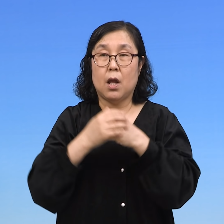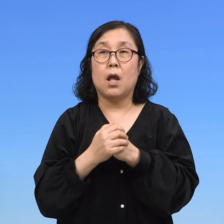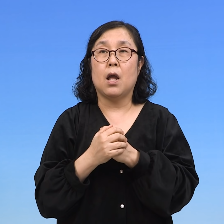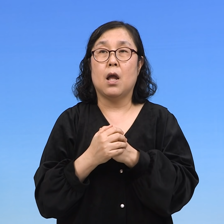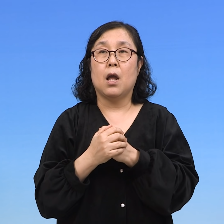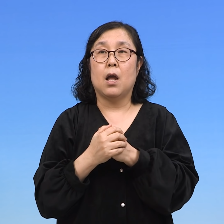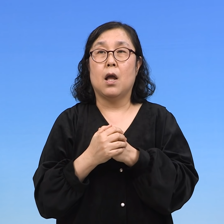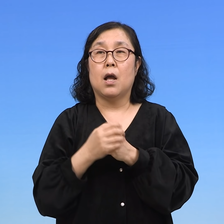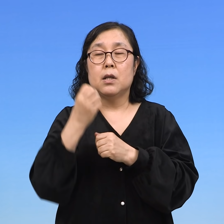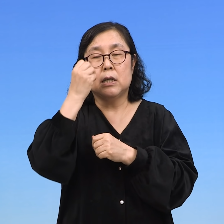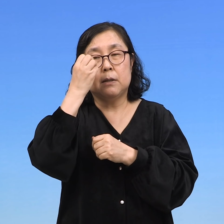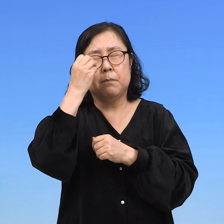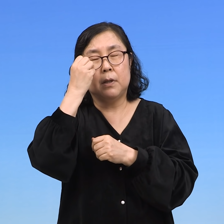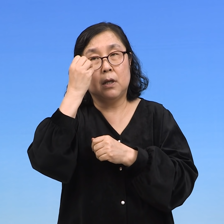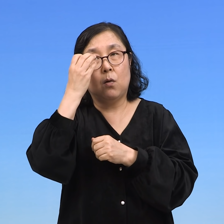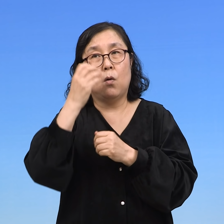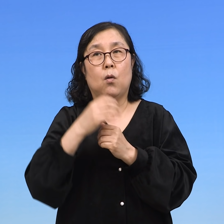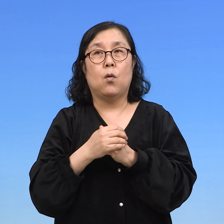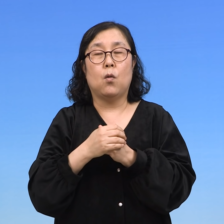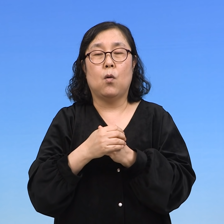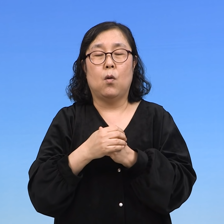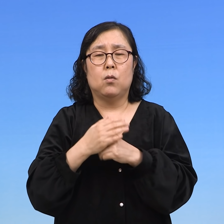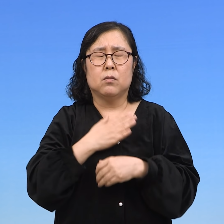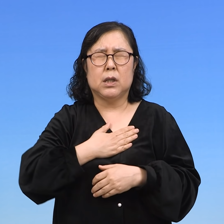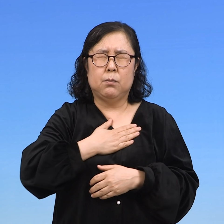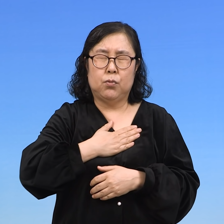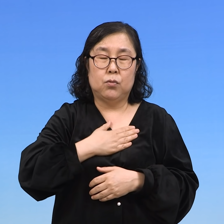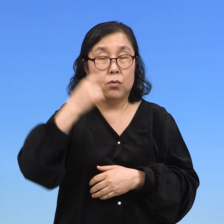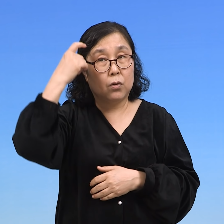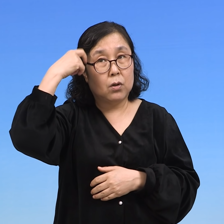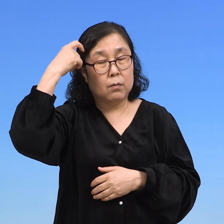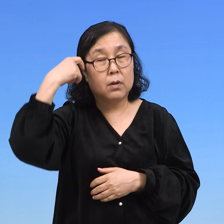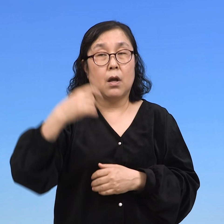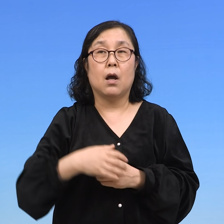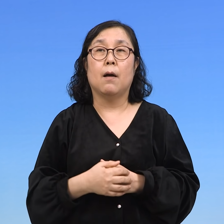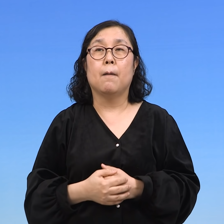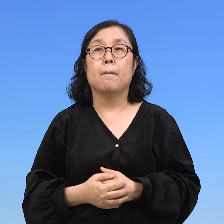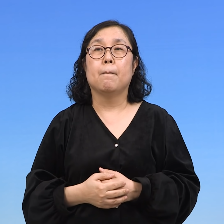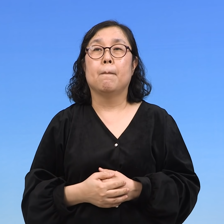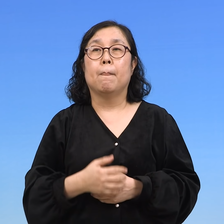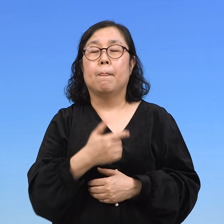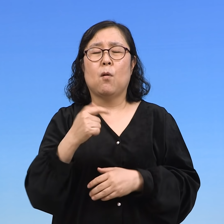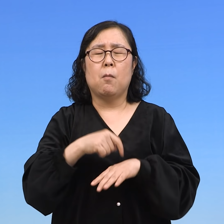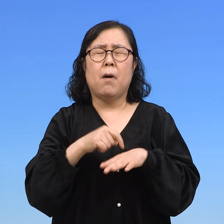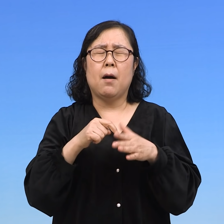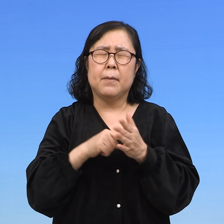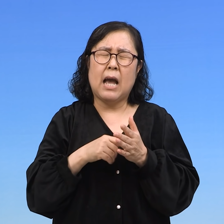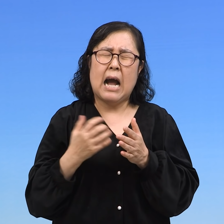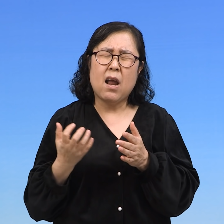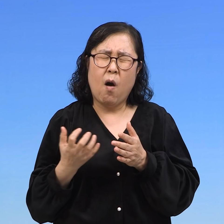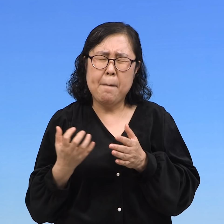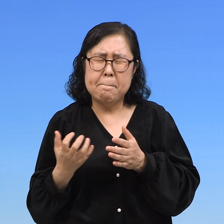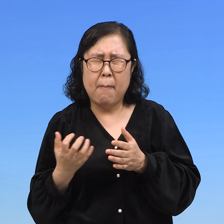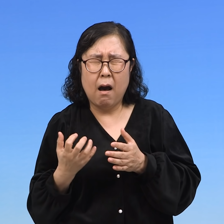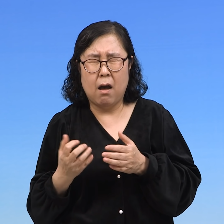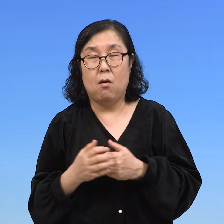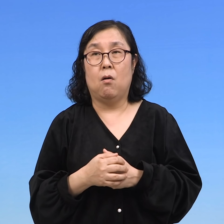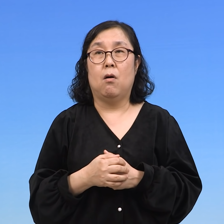신비로운 감정을 경험했습니다 너무 가슴이 점이 오는 거예요